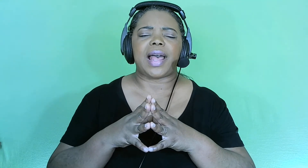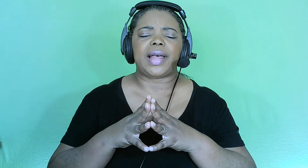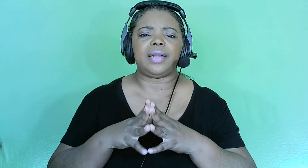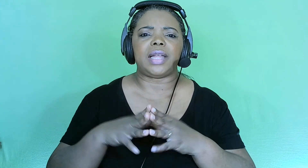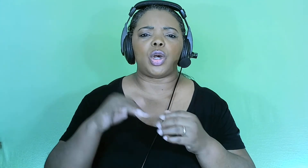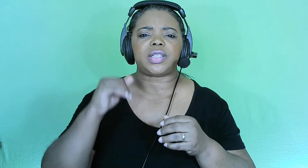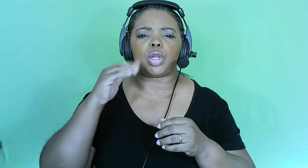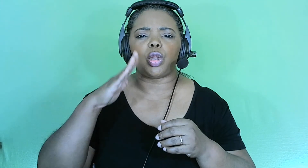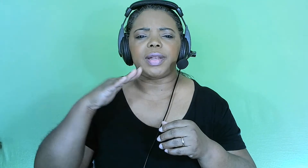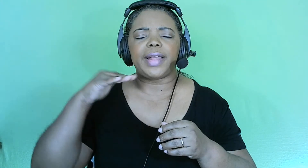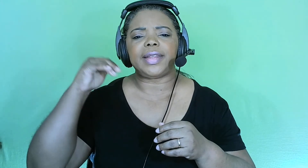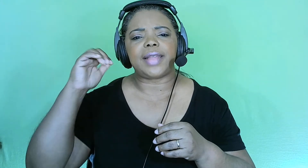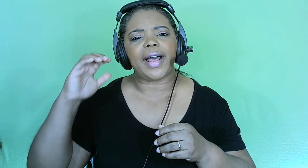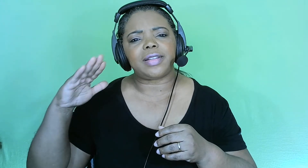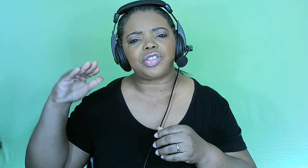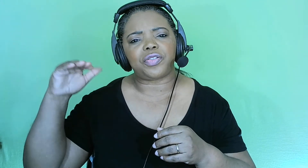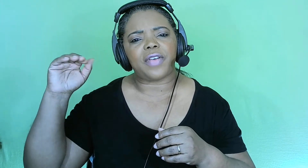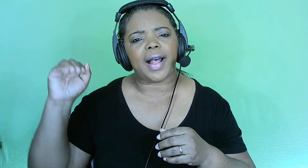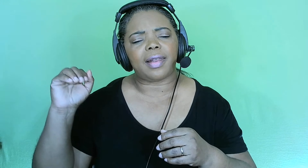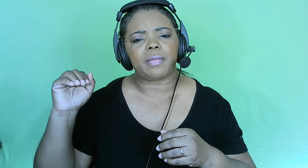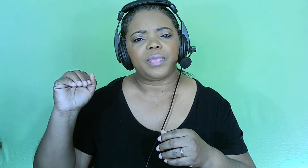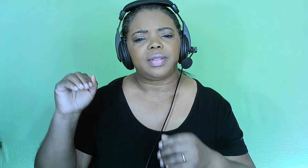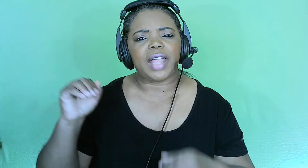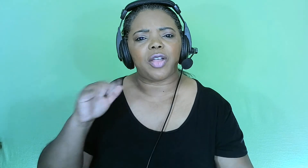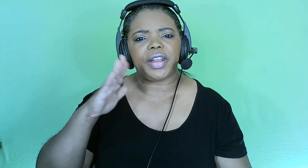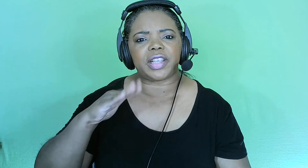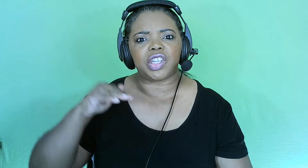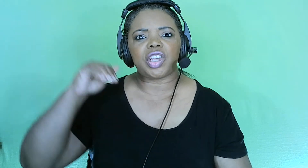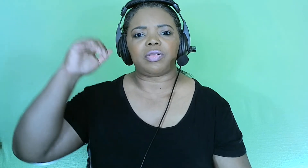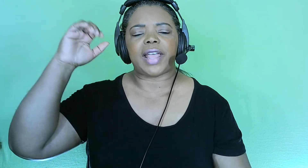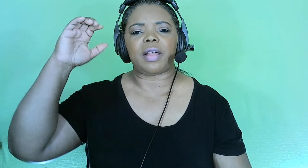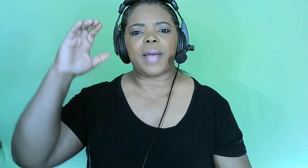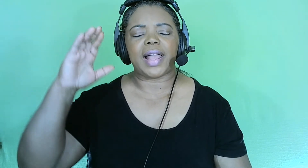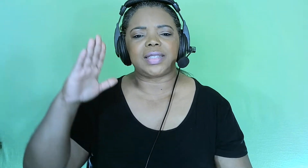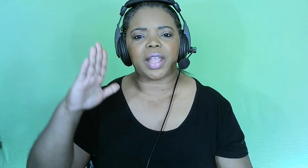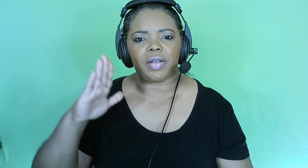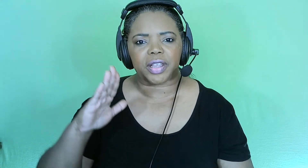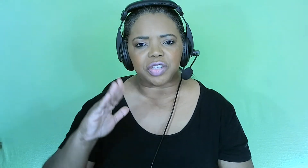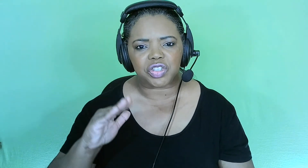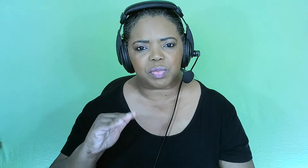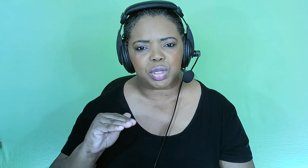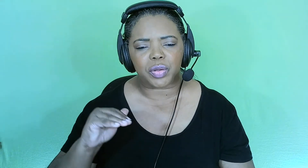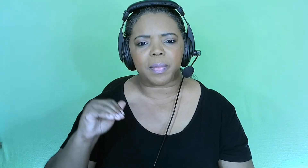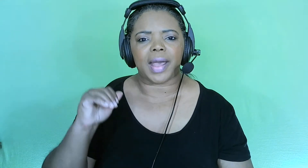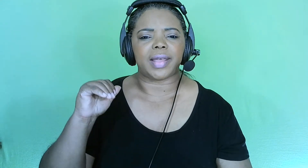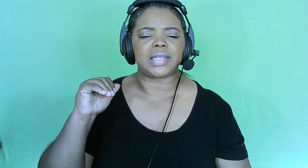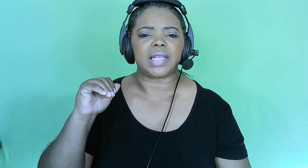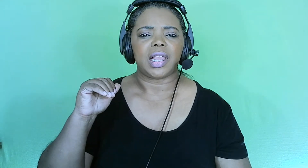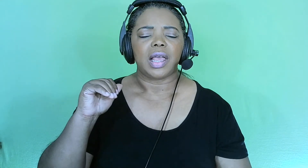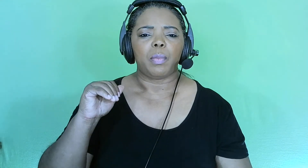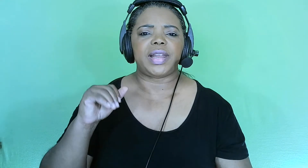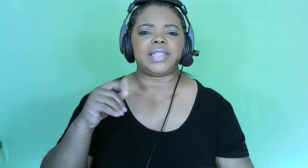pensar na nossa tonalidade de fala? Tem hora que a gente altera mais, tem hora que a gente diminui mais. Por exemplo,